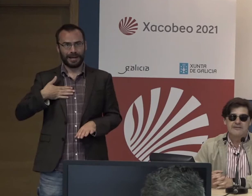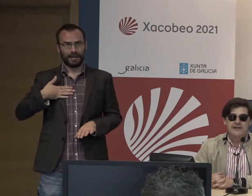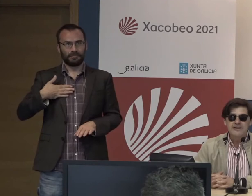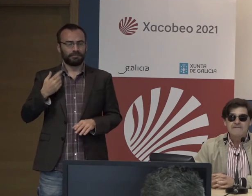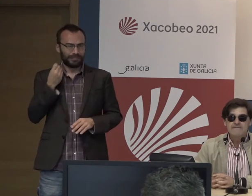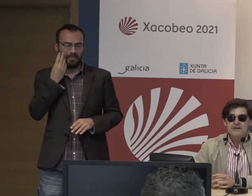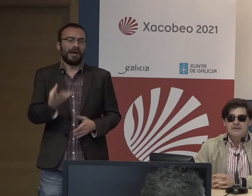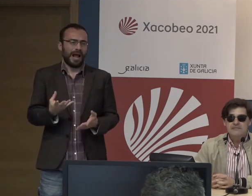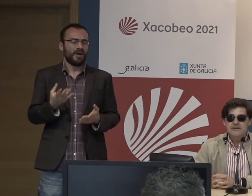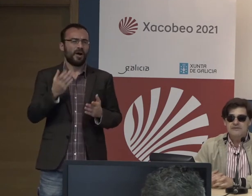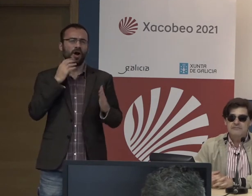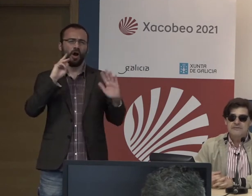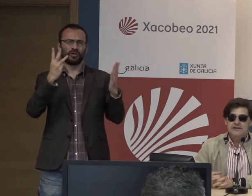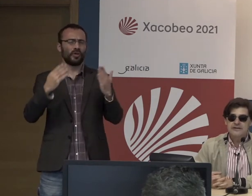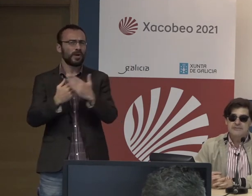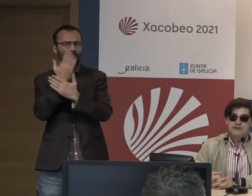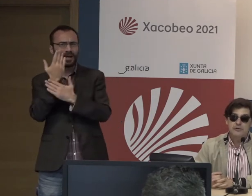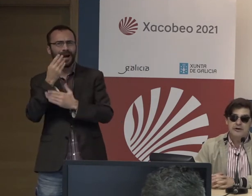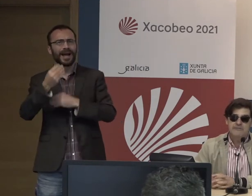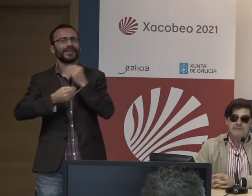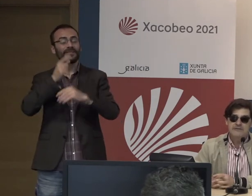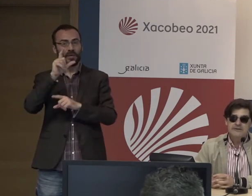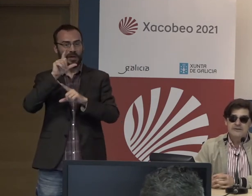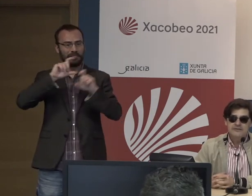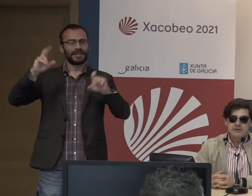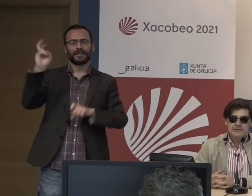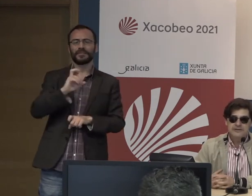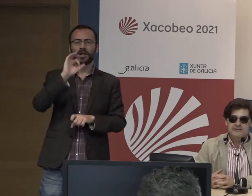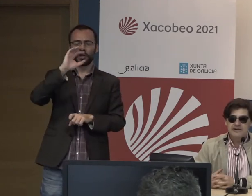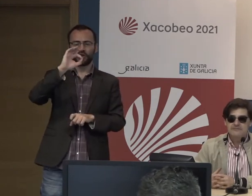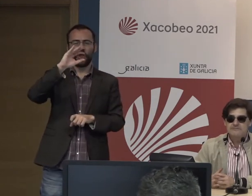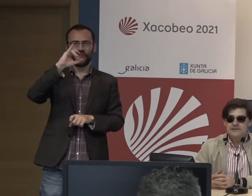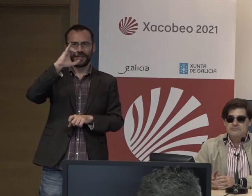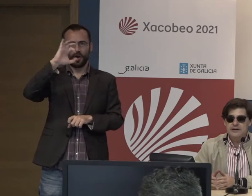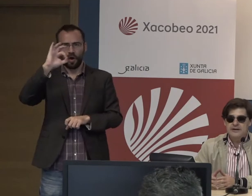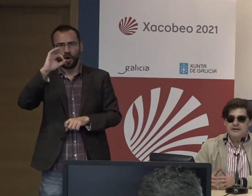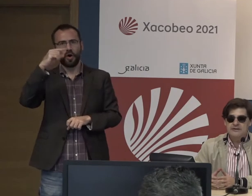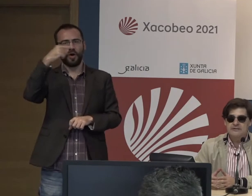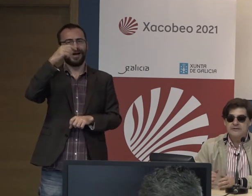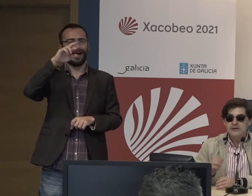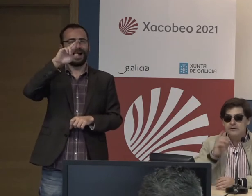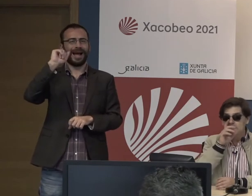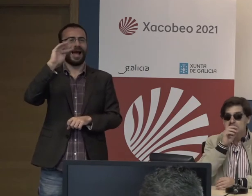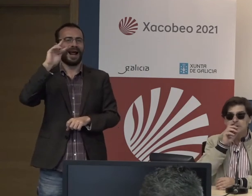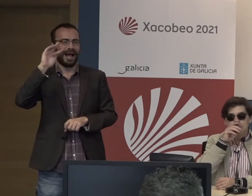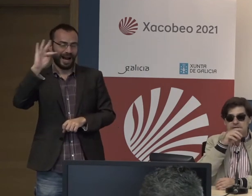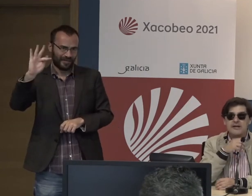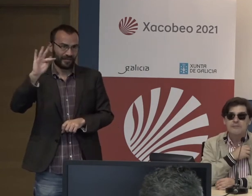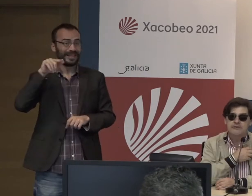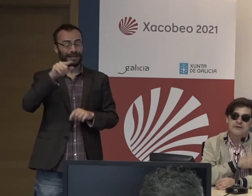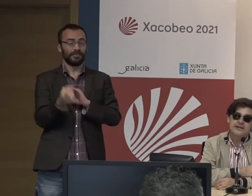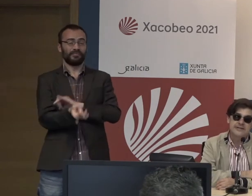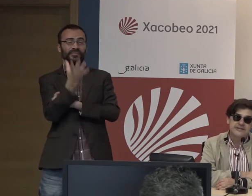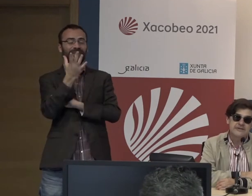8:30 de la mañana, vendrá una gente que se llama Sociograf. Es una empresa que trabaja para Nació,